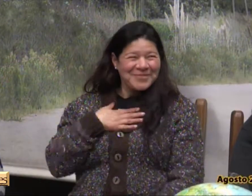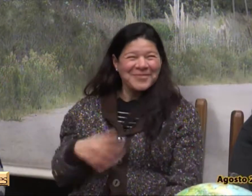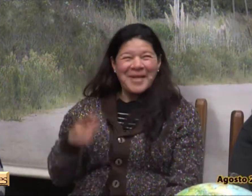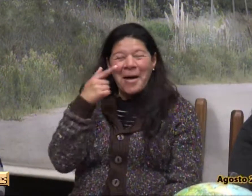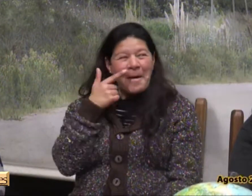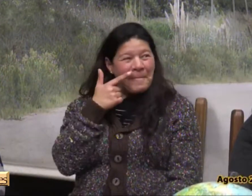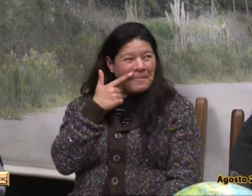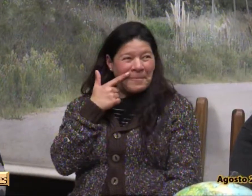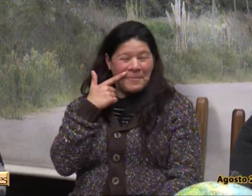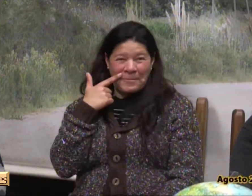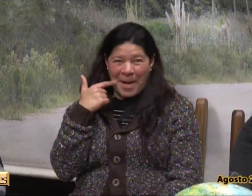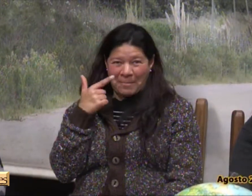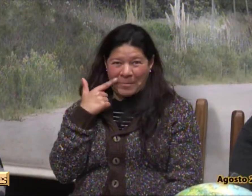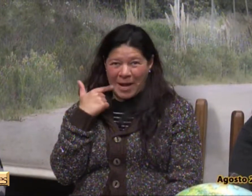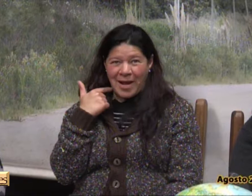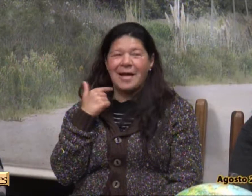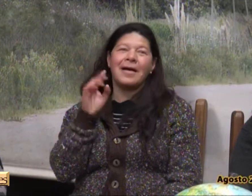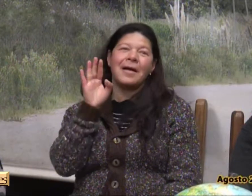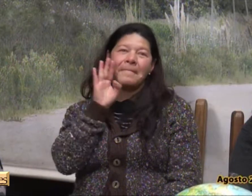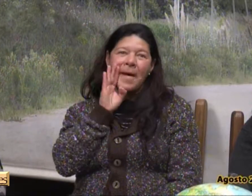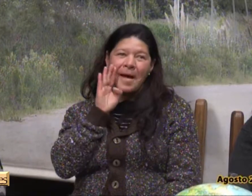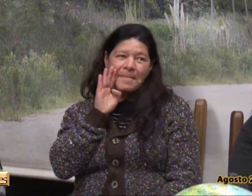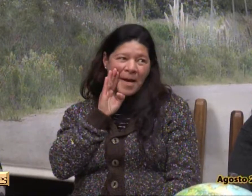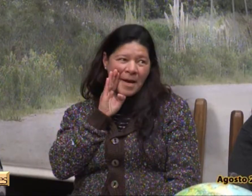Papá Papá Mamá